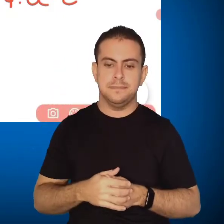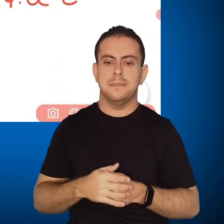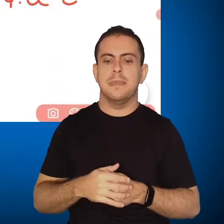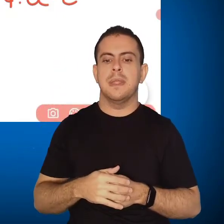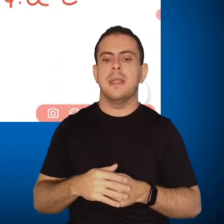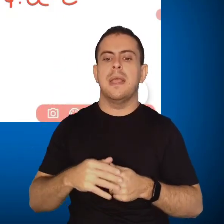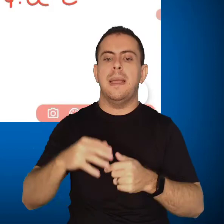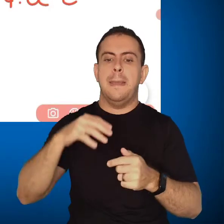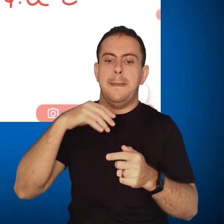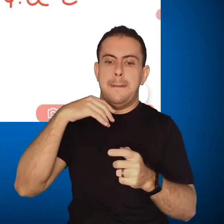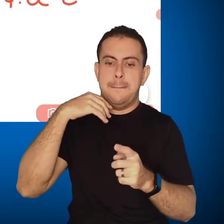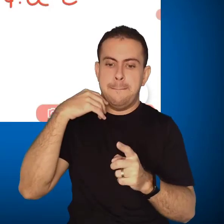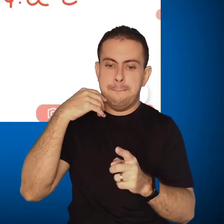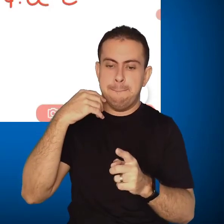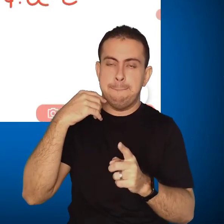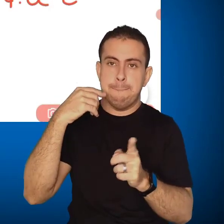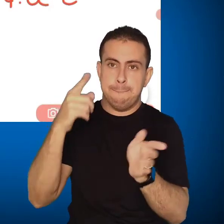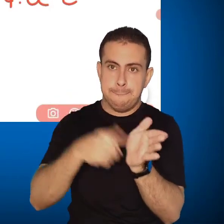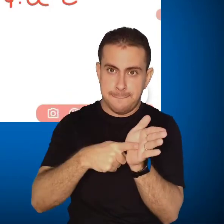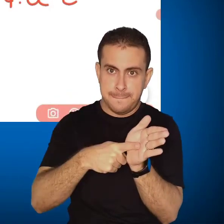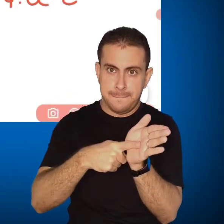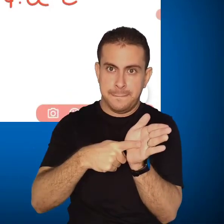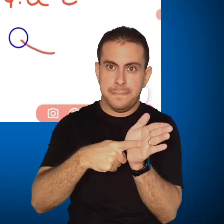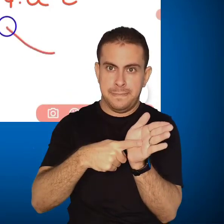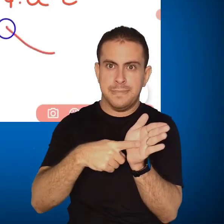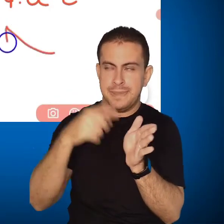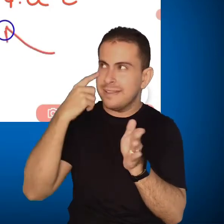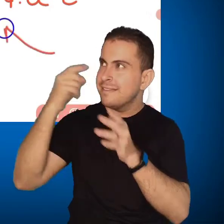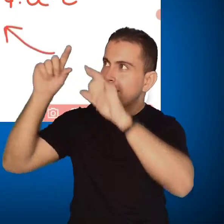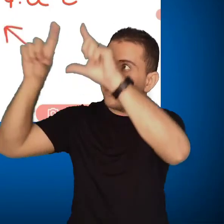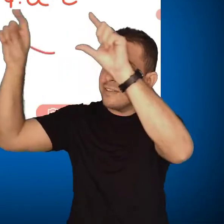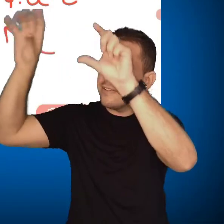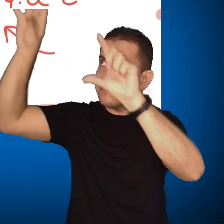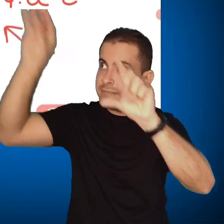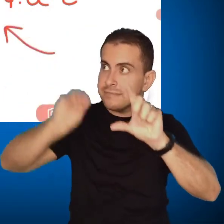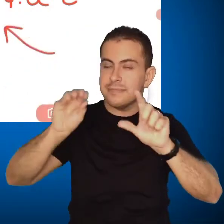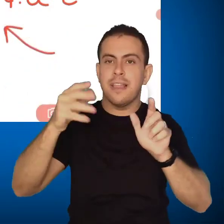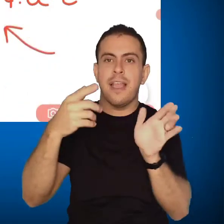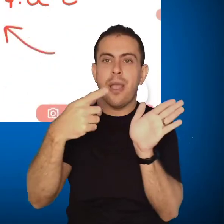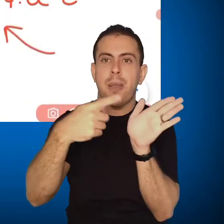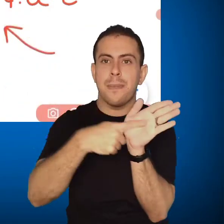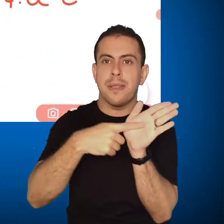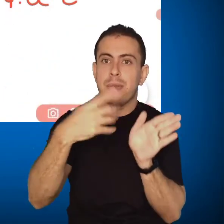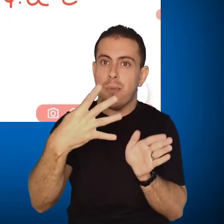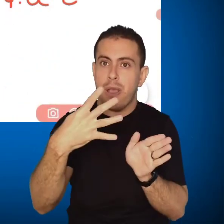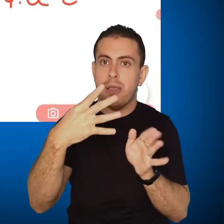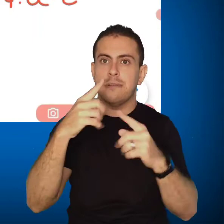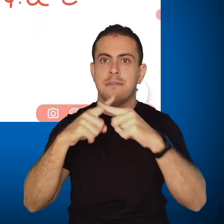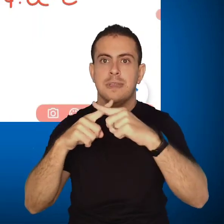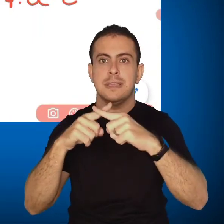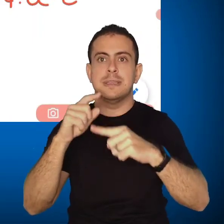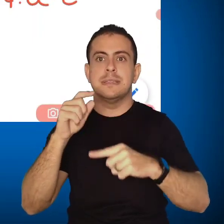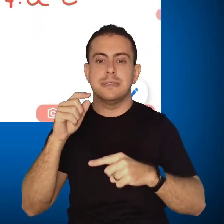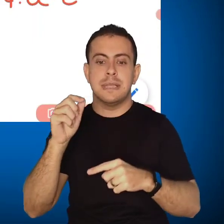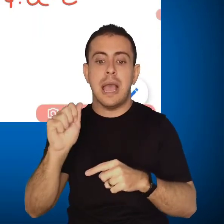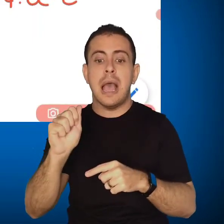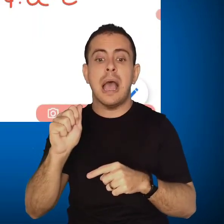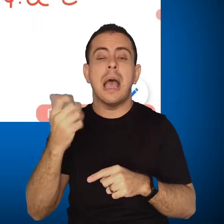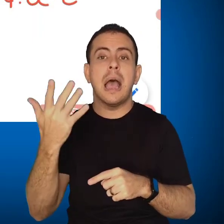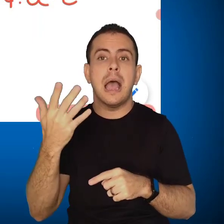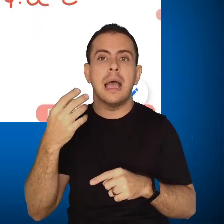2, tudo bem? B ao quadrado menos, tá aqui a fórmula, galera, ó, menos 4 vezes a vezes c. Então, menos